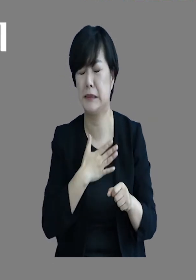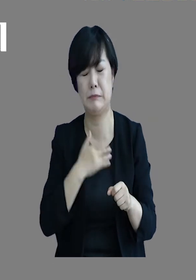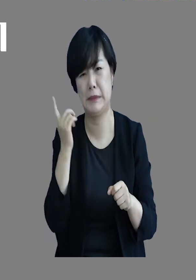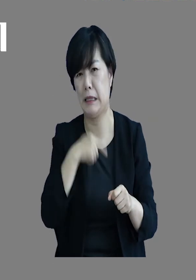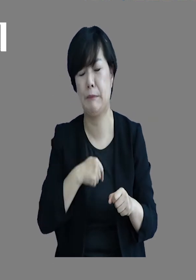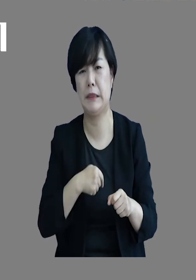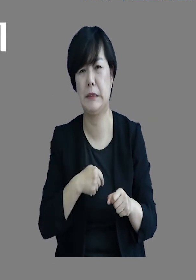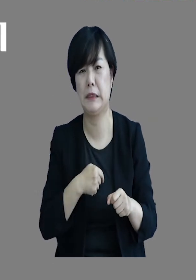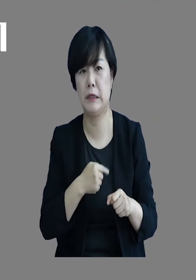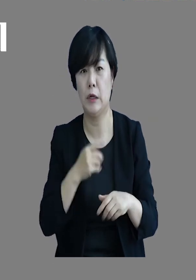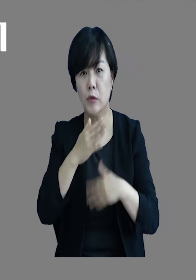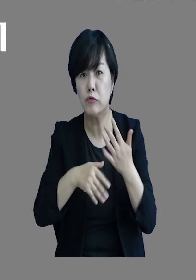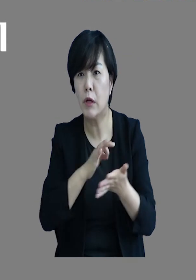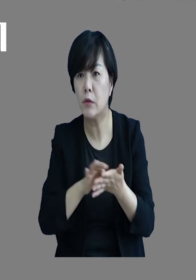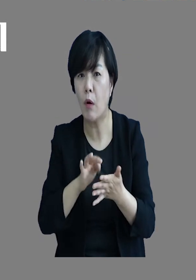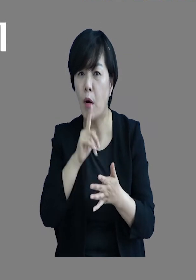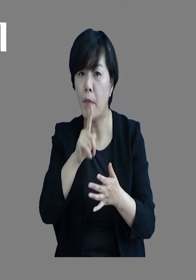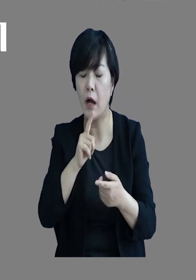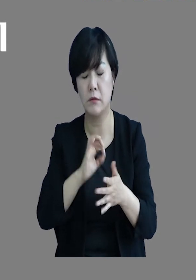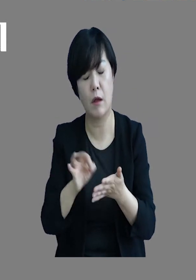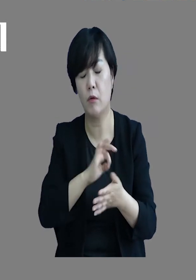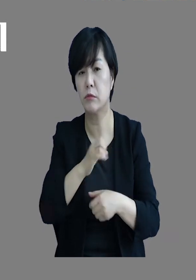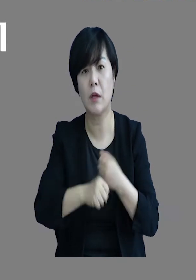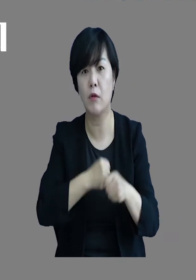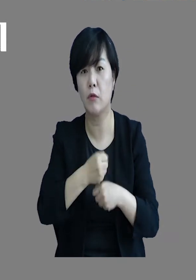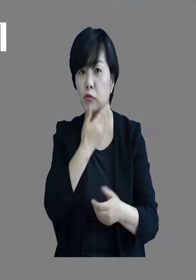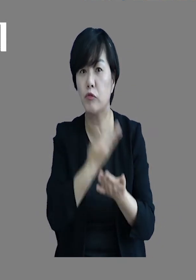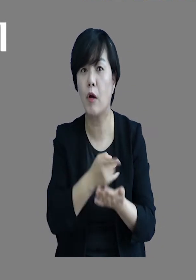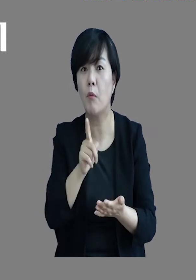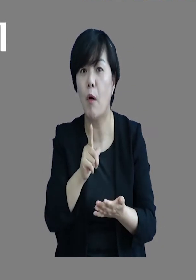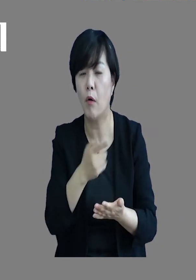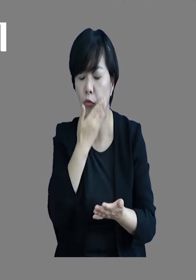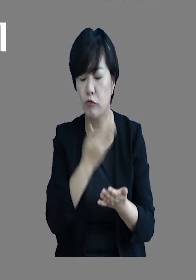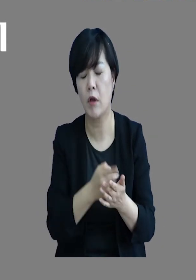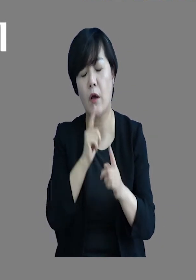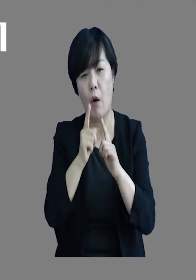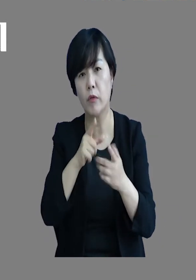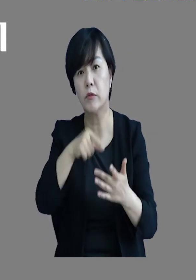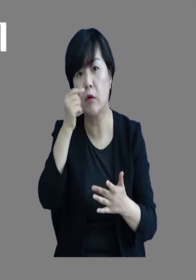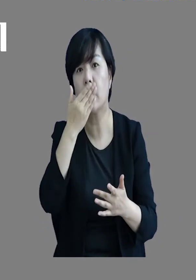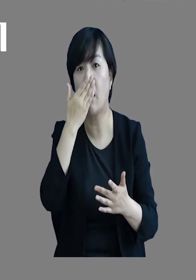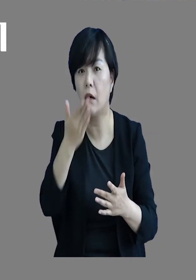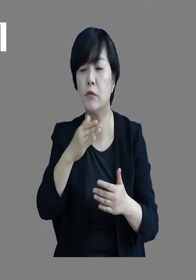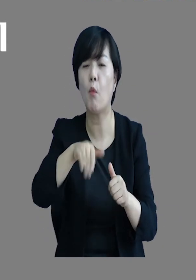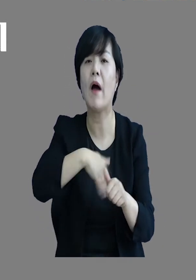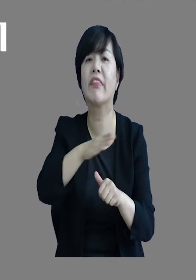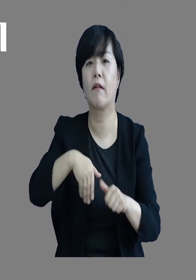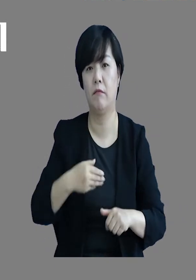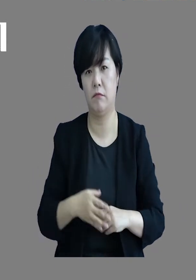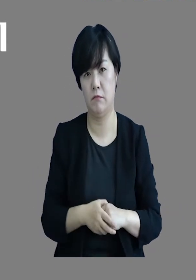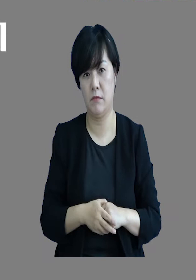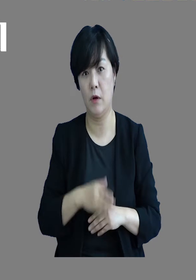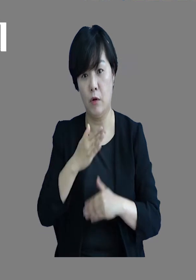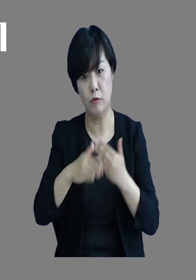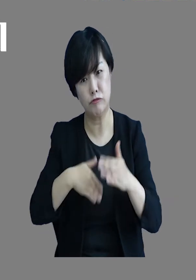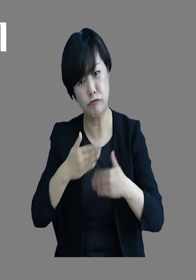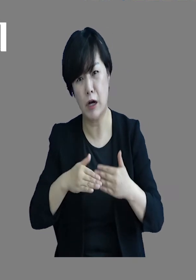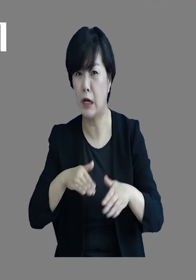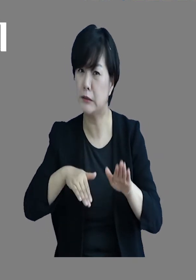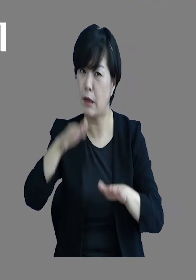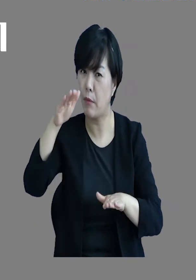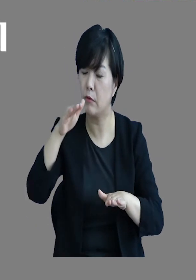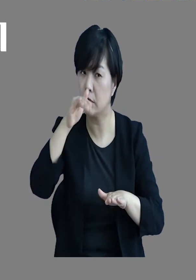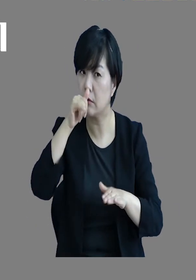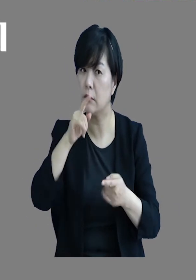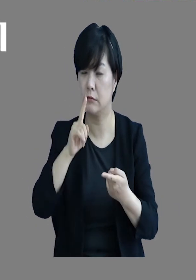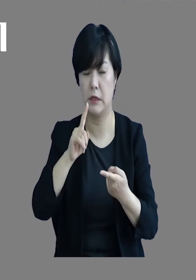사용하든 음성을 사용하든 자유입니다. 중요한 것은 내가 원하는 언어를 선택할 수 있는 환경이죠. 수어가 차별받고 있다는